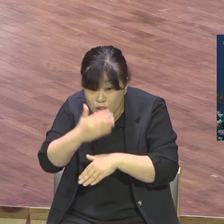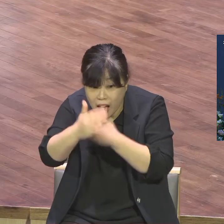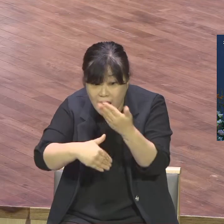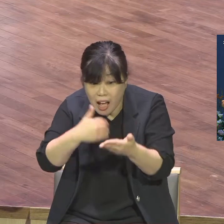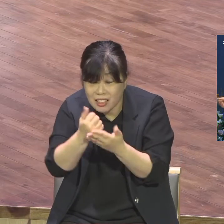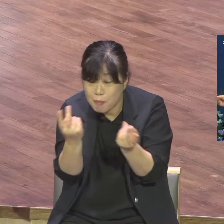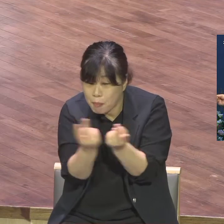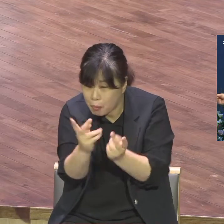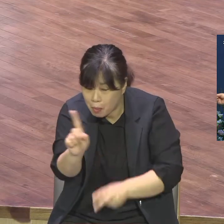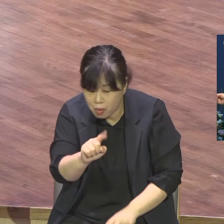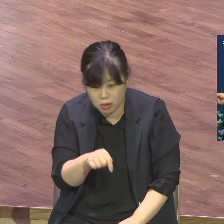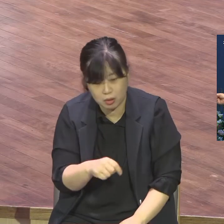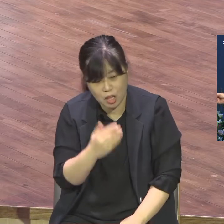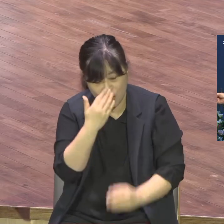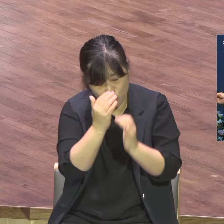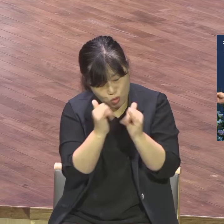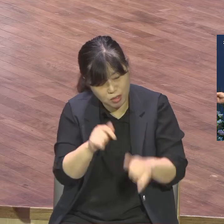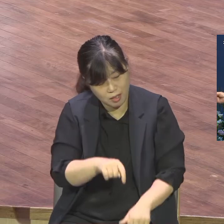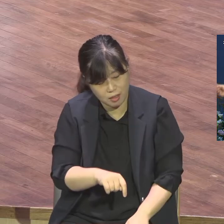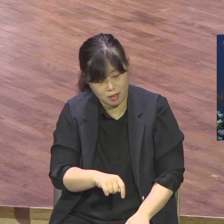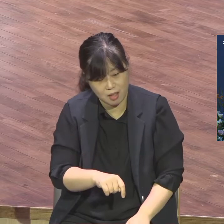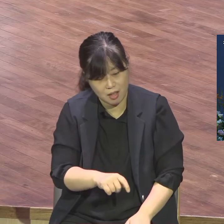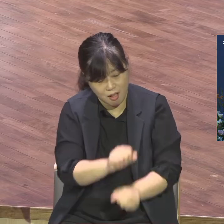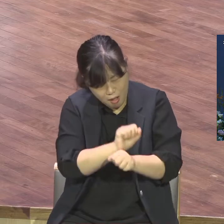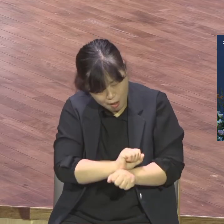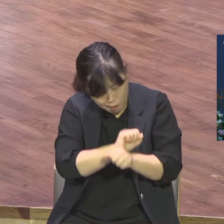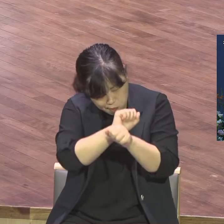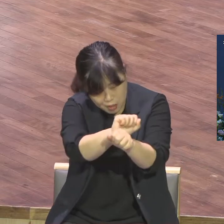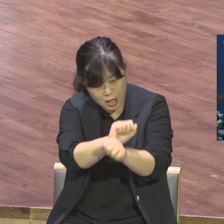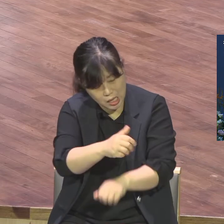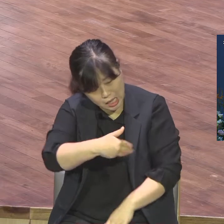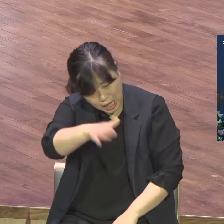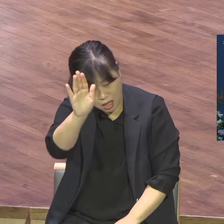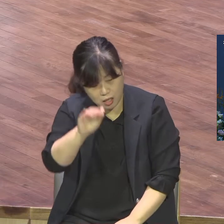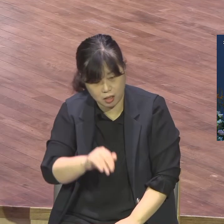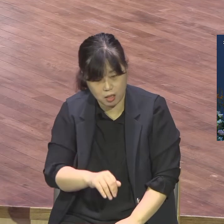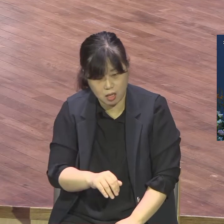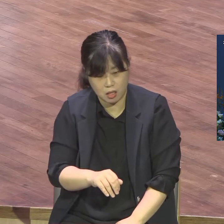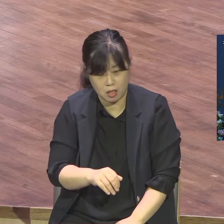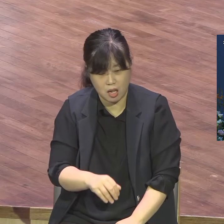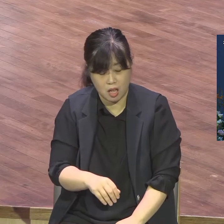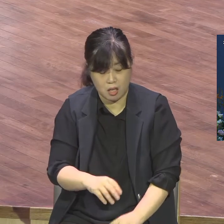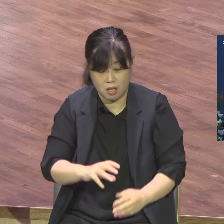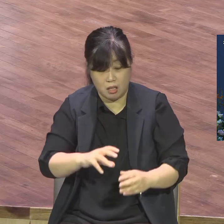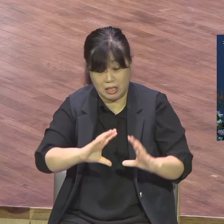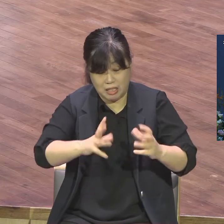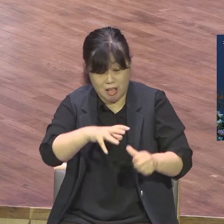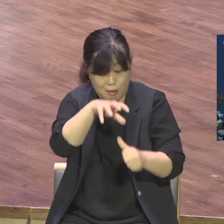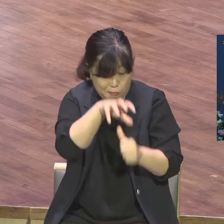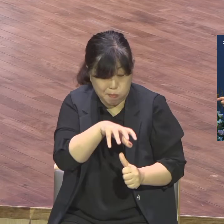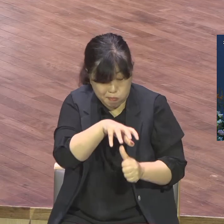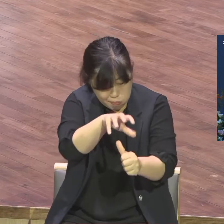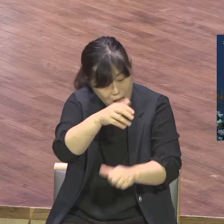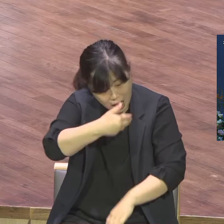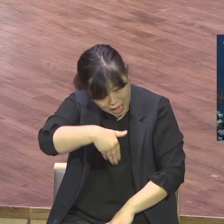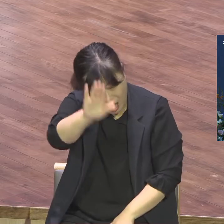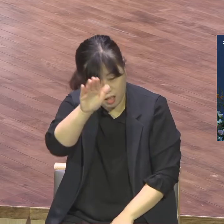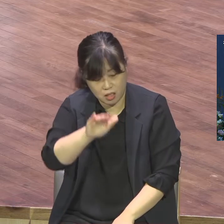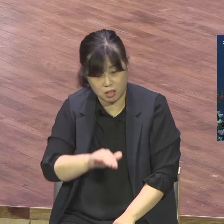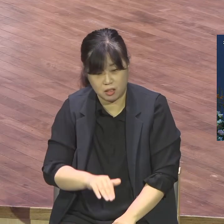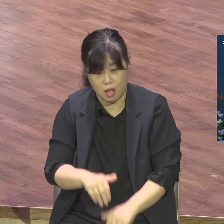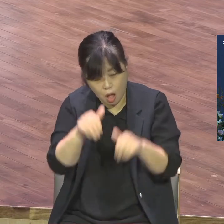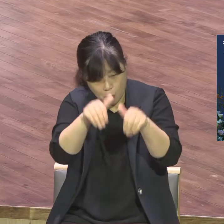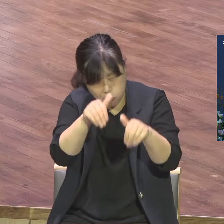노예로 가서라도 너 말해 하나님이 살아계신다고 창조주가 계신다고 너 말해.